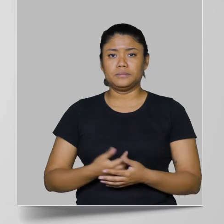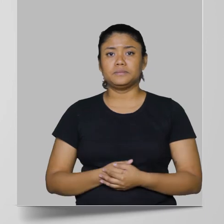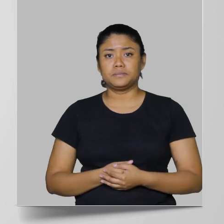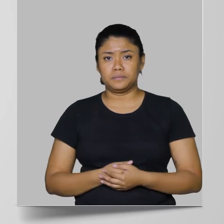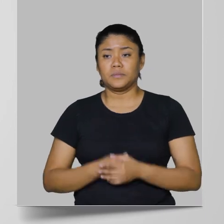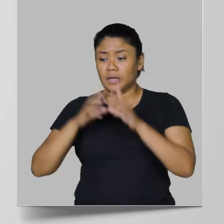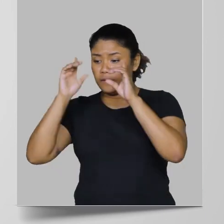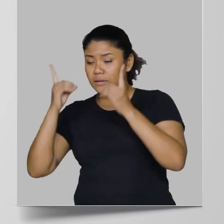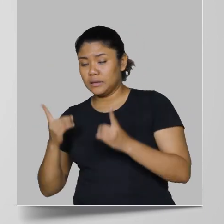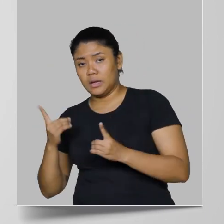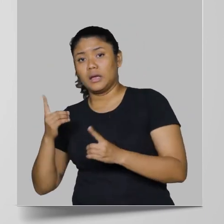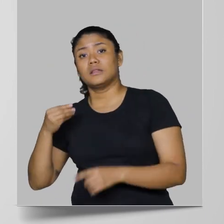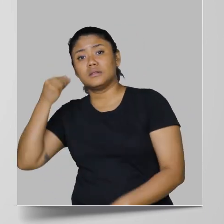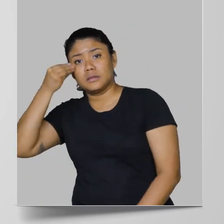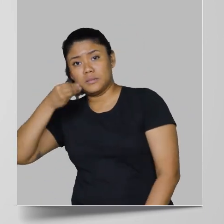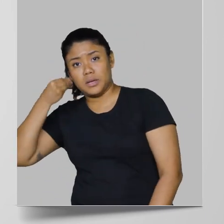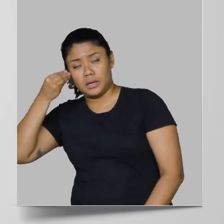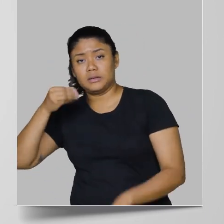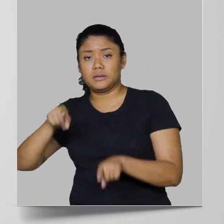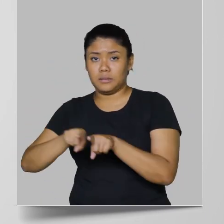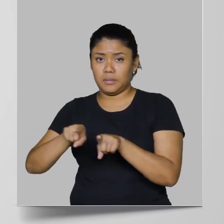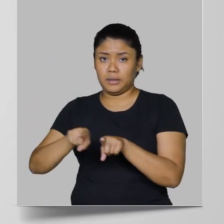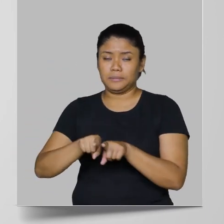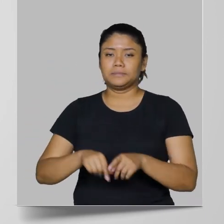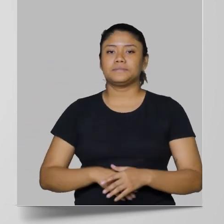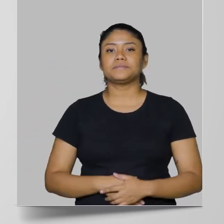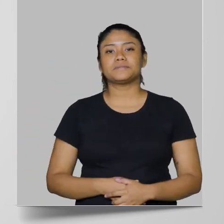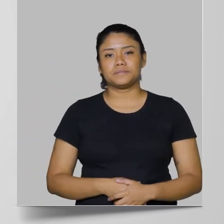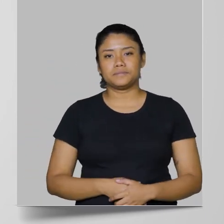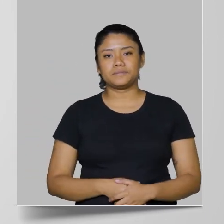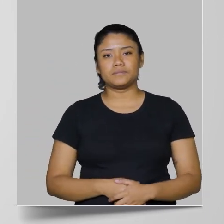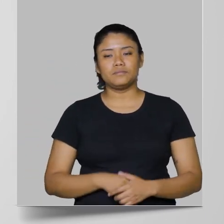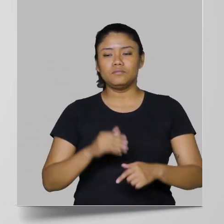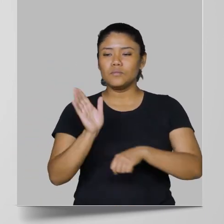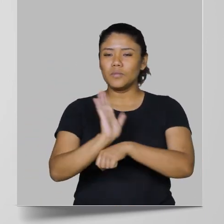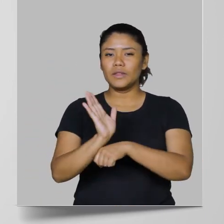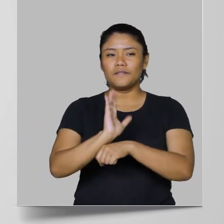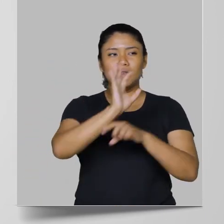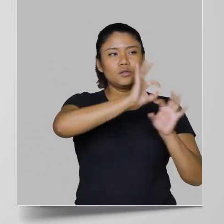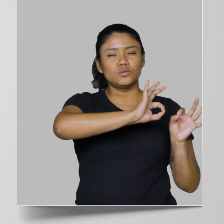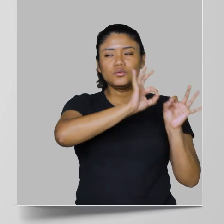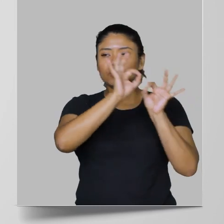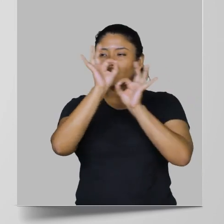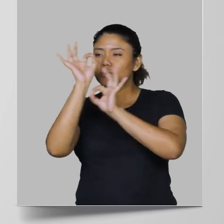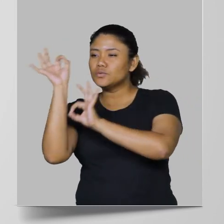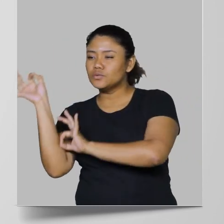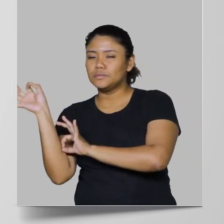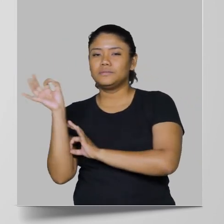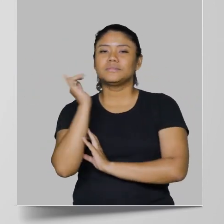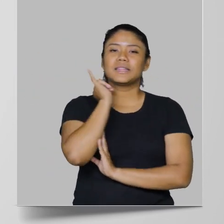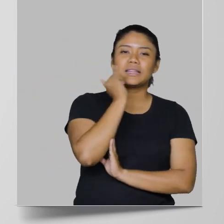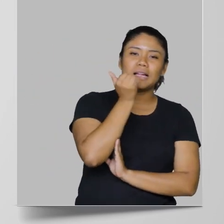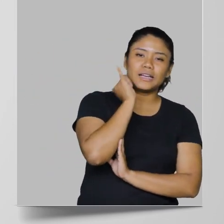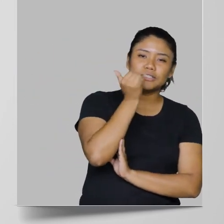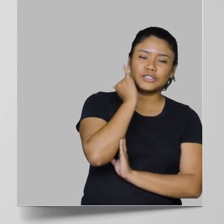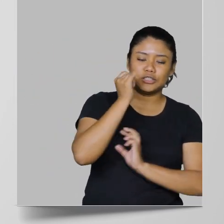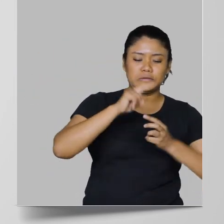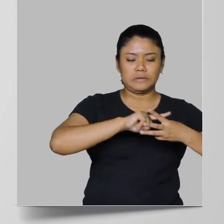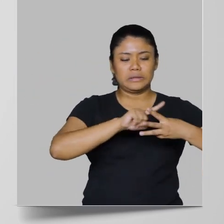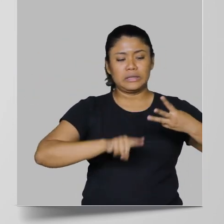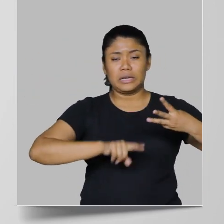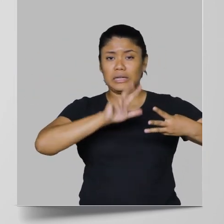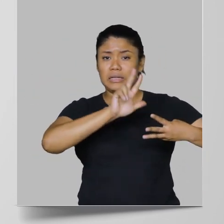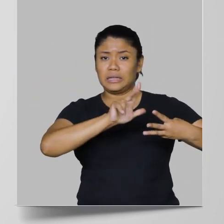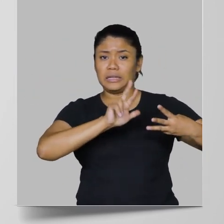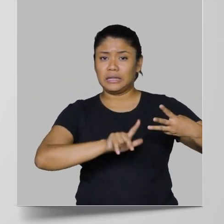arte. A deficiência, como nós vimos ao longo deste material, ela traz uma experiência